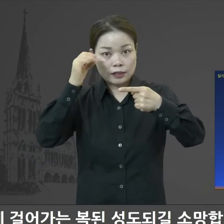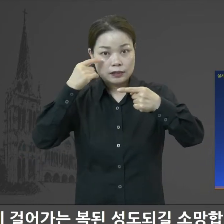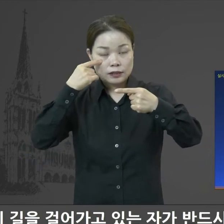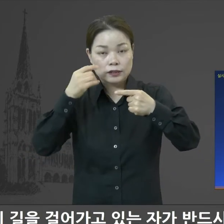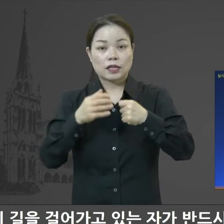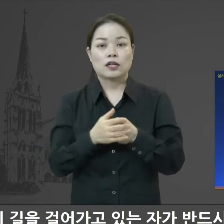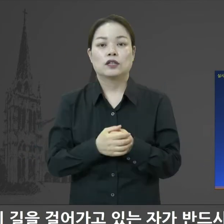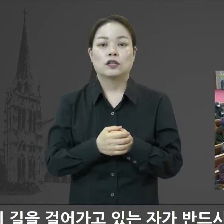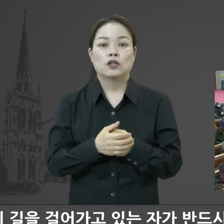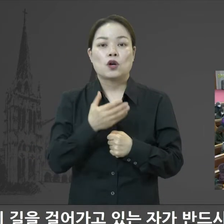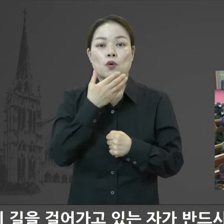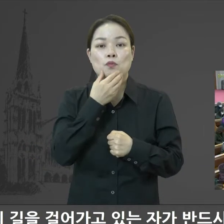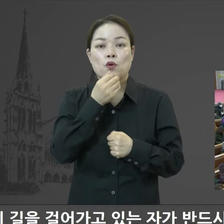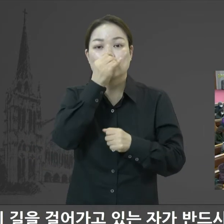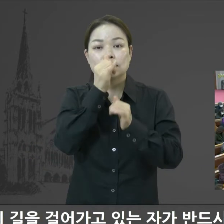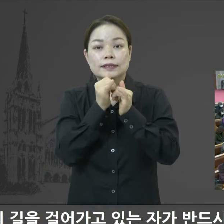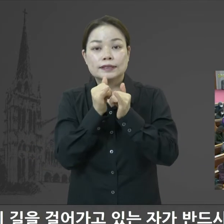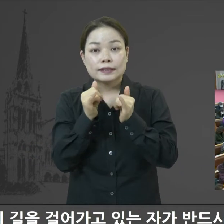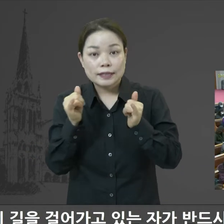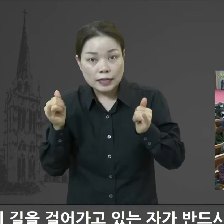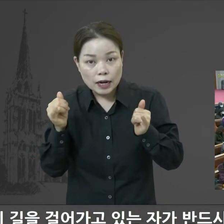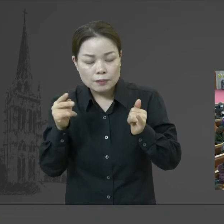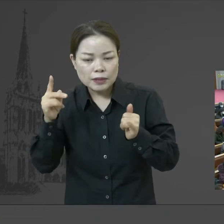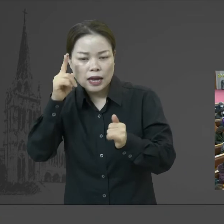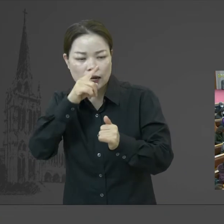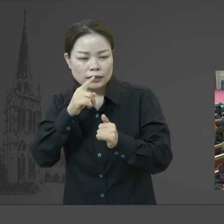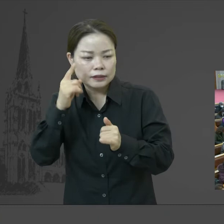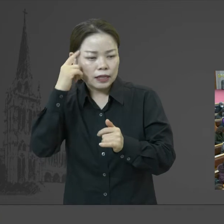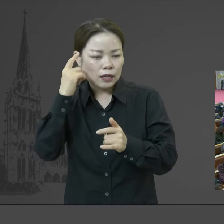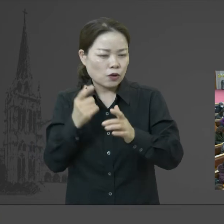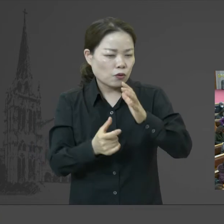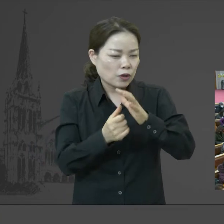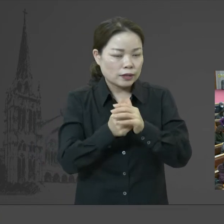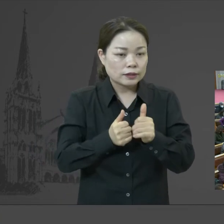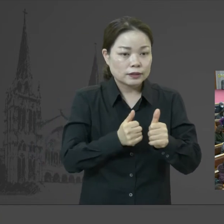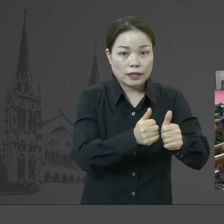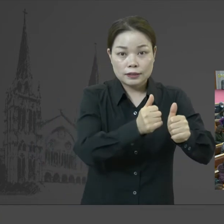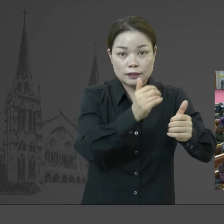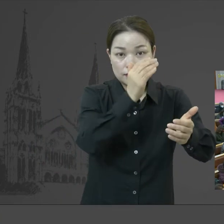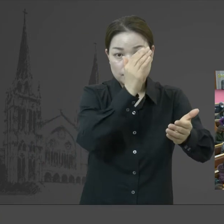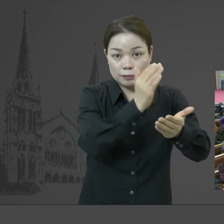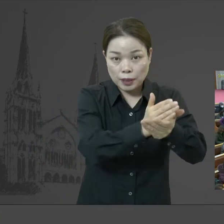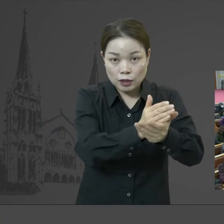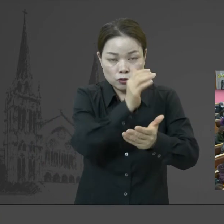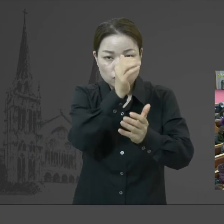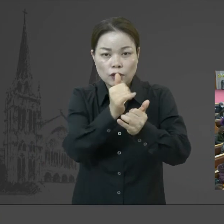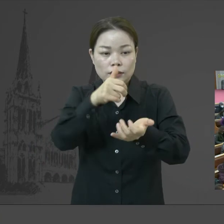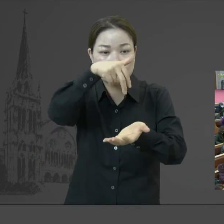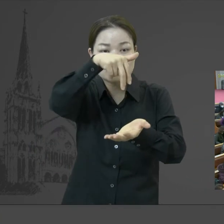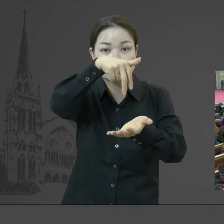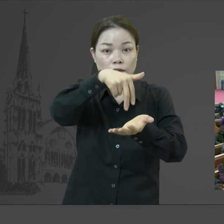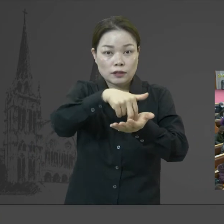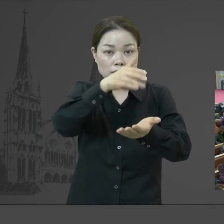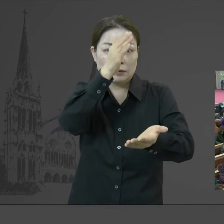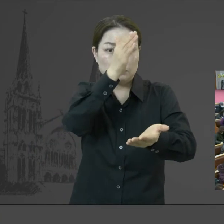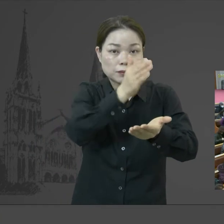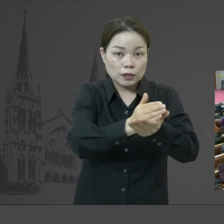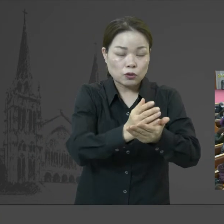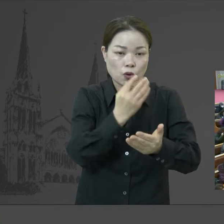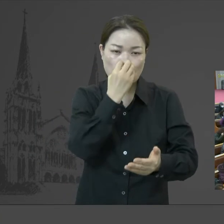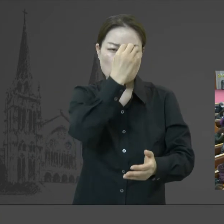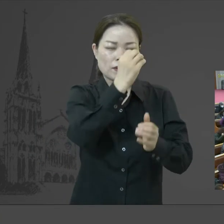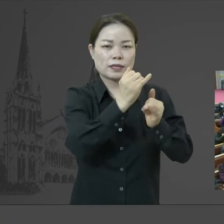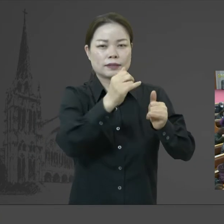1절입니다. 시작. 복 있는 사람은 악인들의 꾀를 따르지 아니하며 죄인들에게 서지 아니하며 오만한